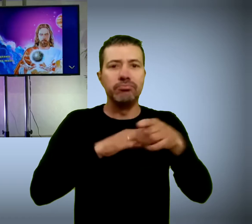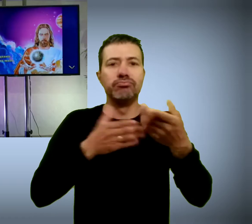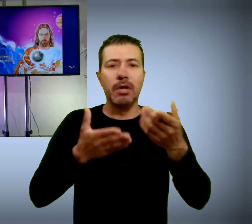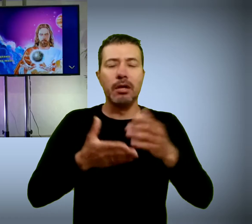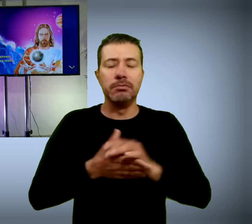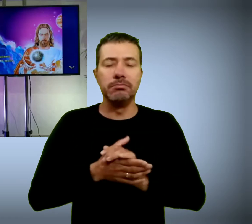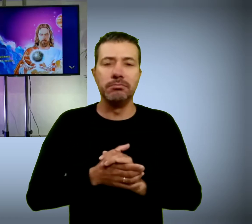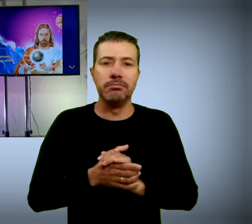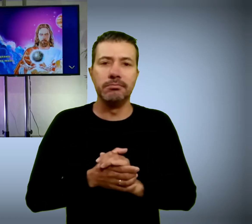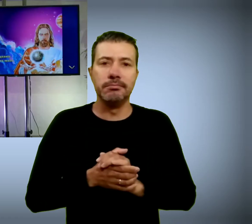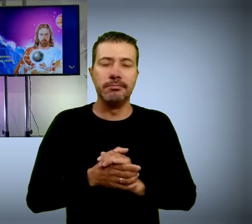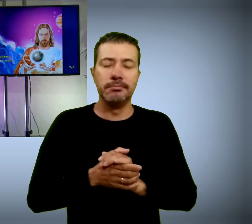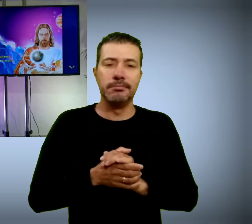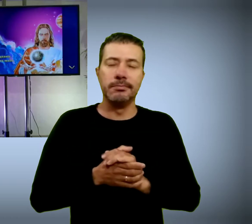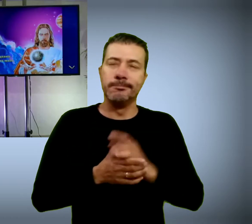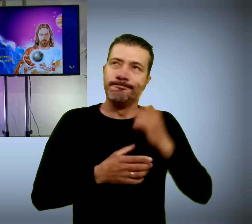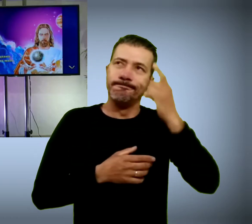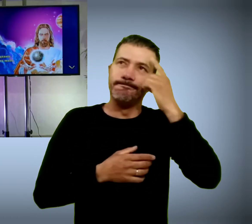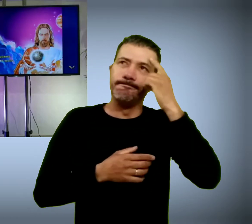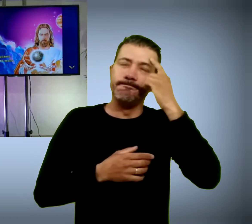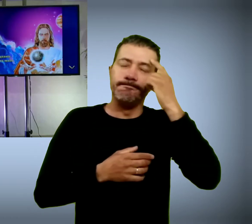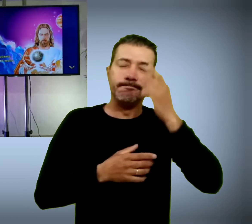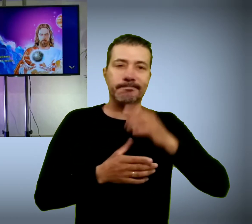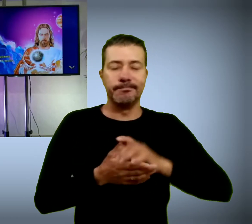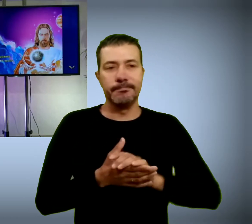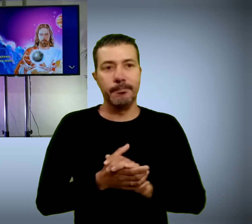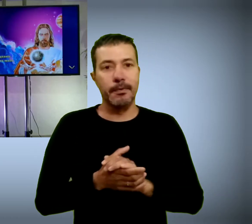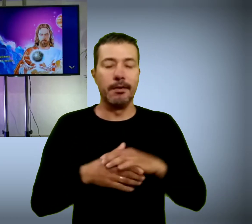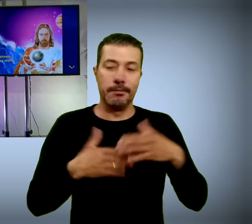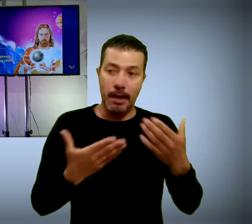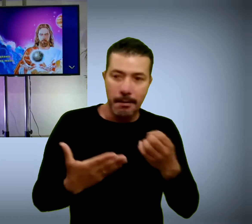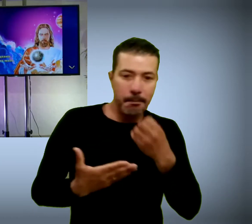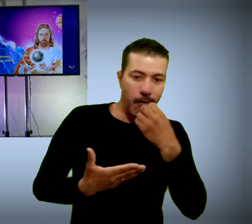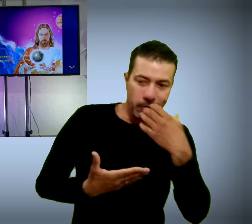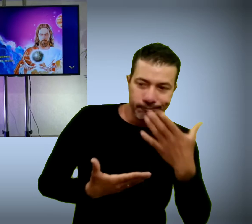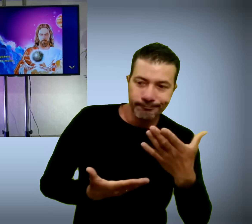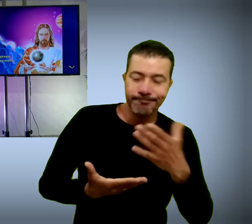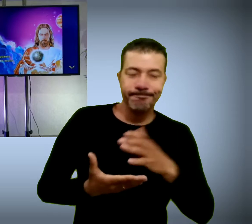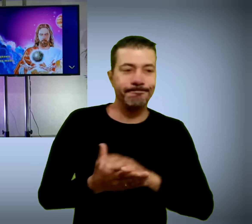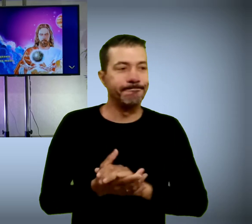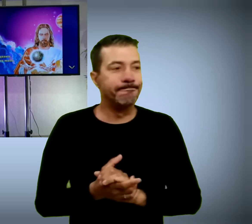vem rapidamente à nossa mente é assim: está muito bom?